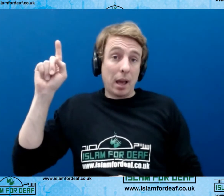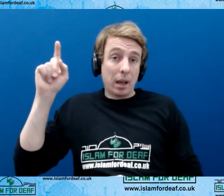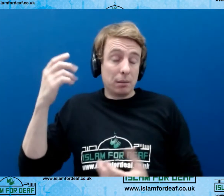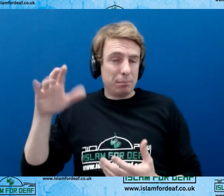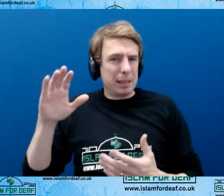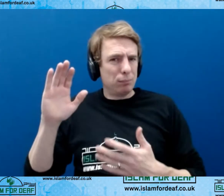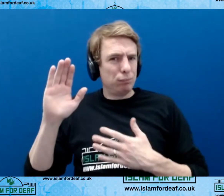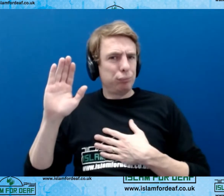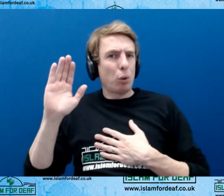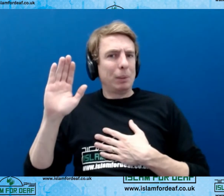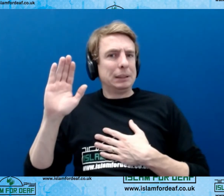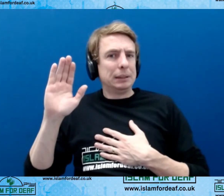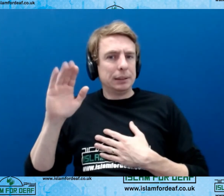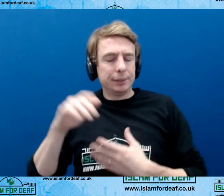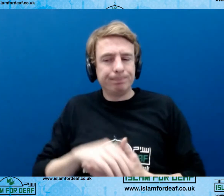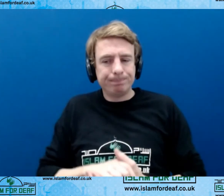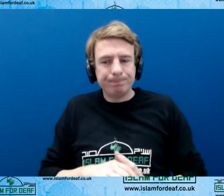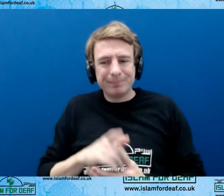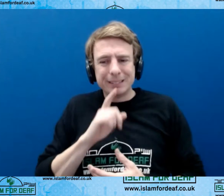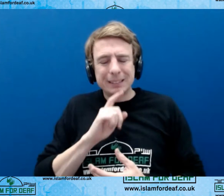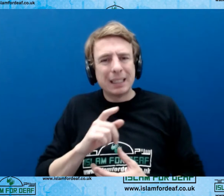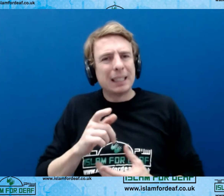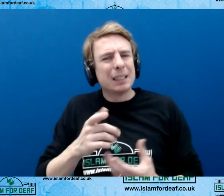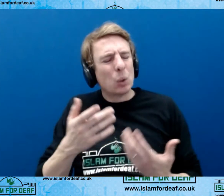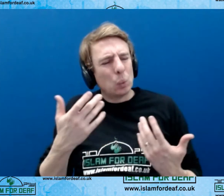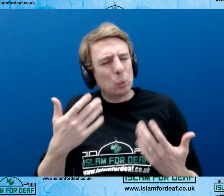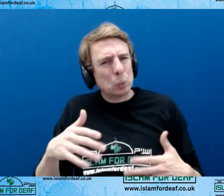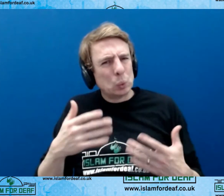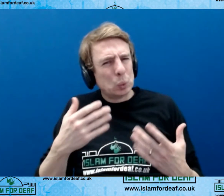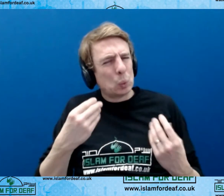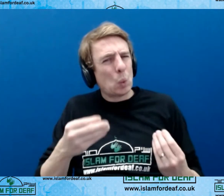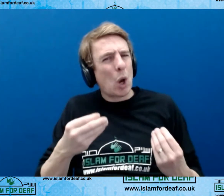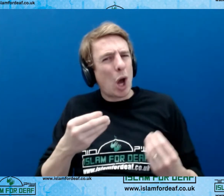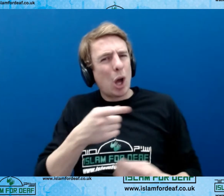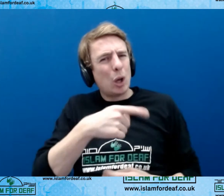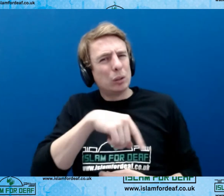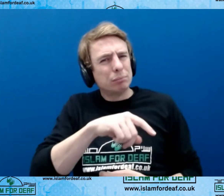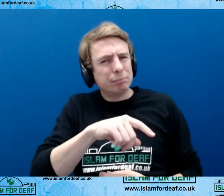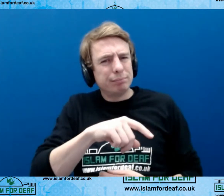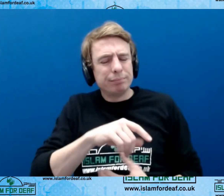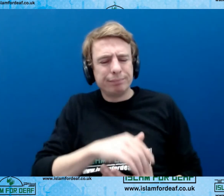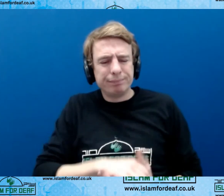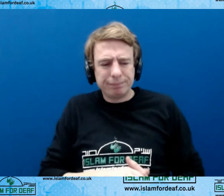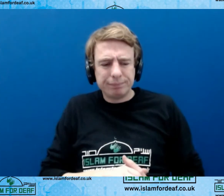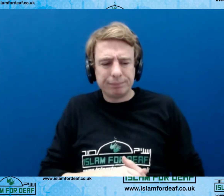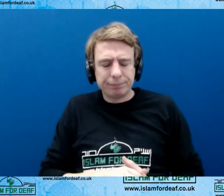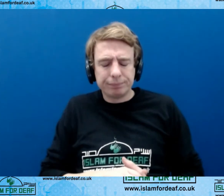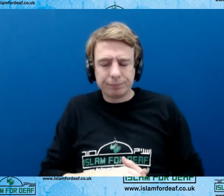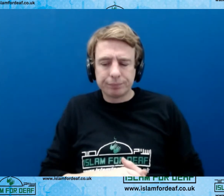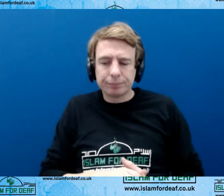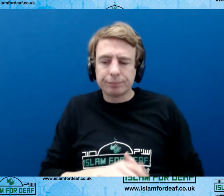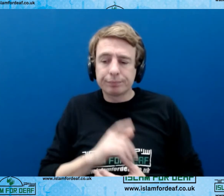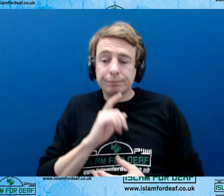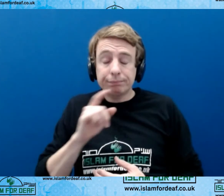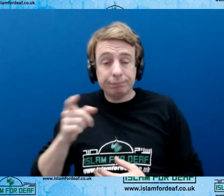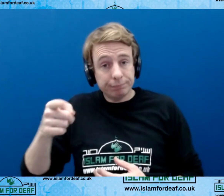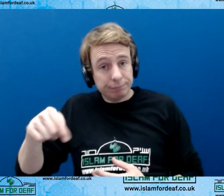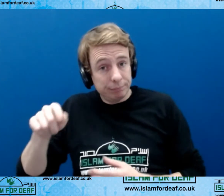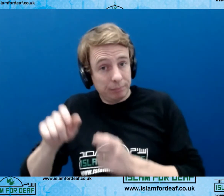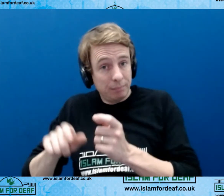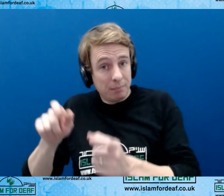recompense. So woe unto those performers of the prayer. الذين هم عن صلاتهم ساهون